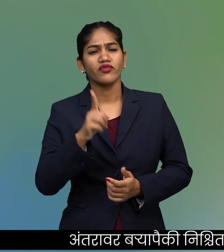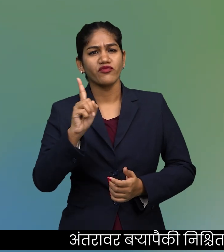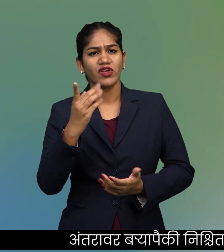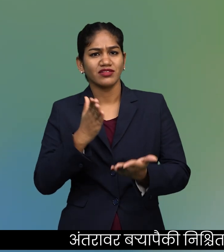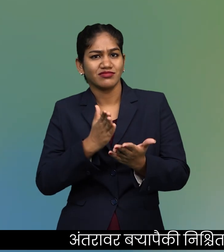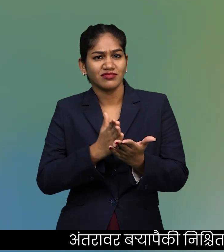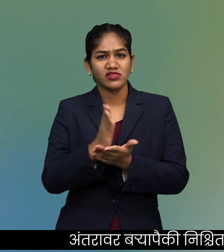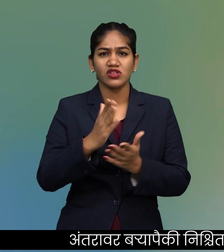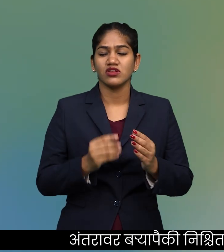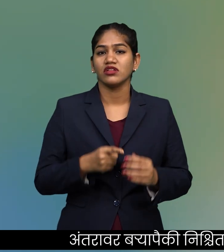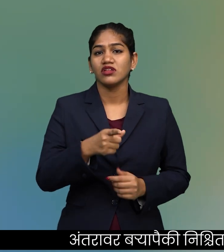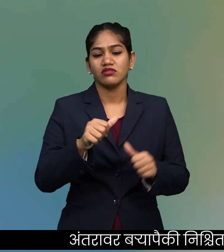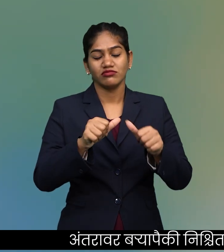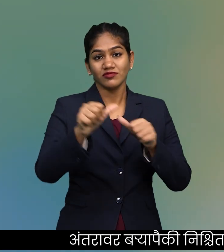होणारी सामान्य हालचाल होय.